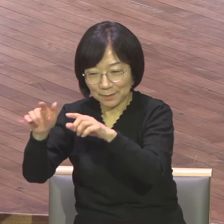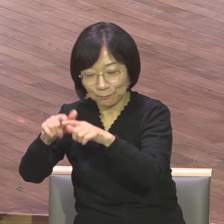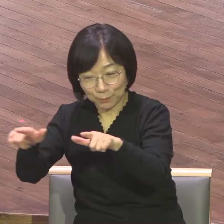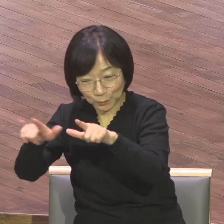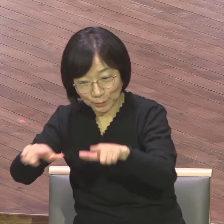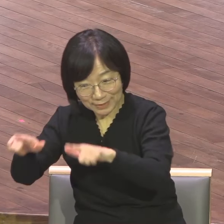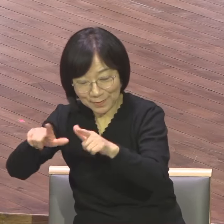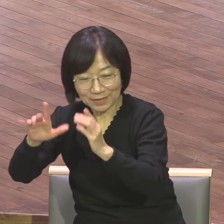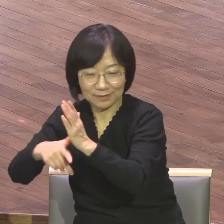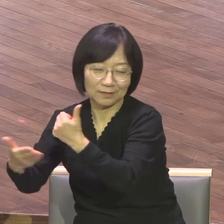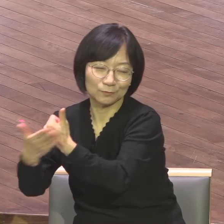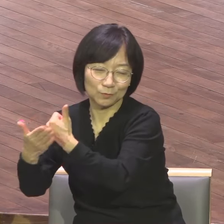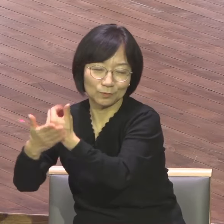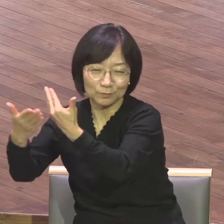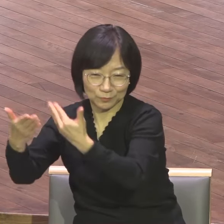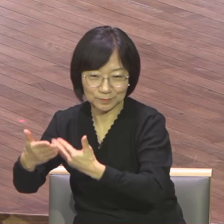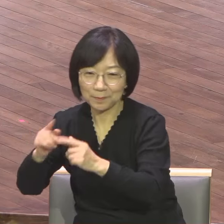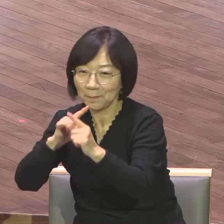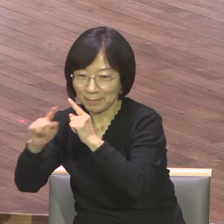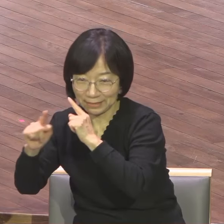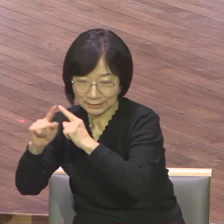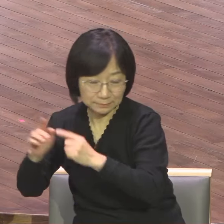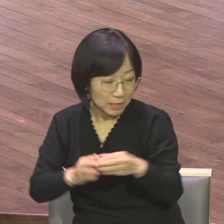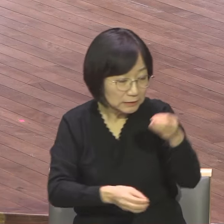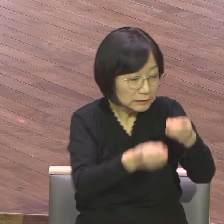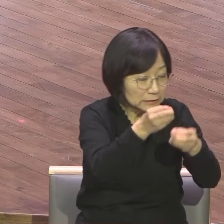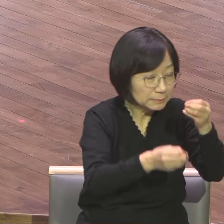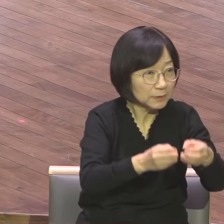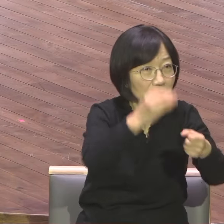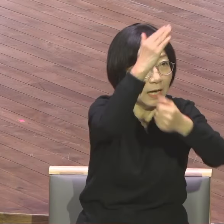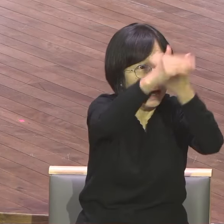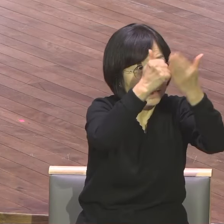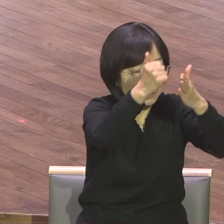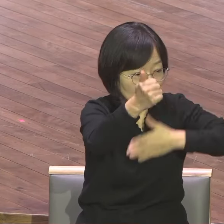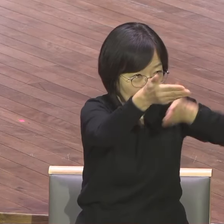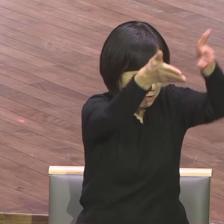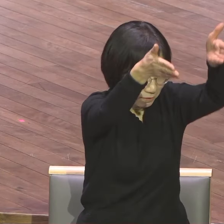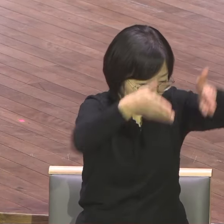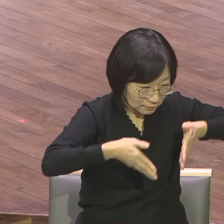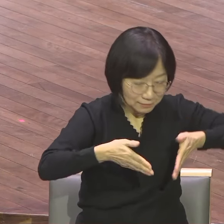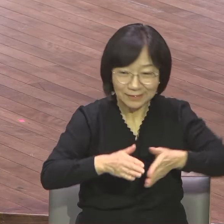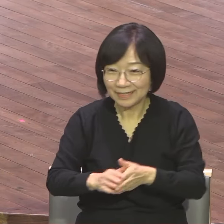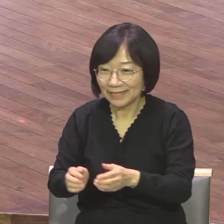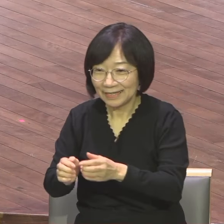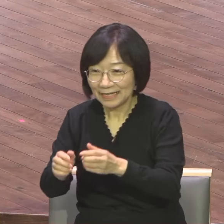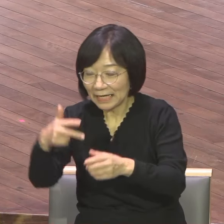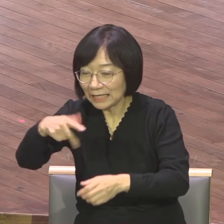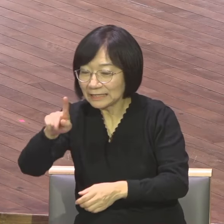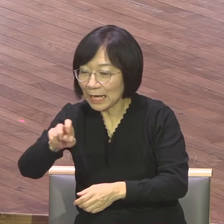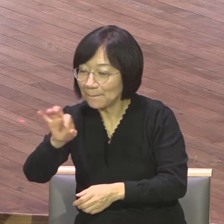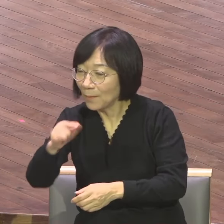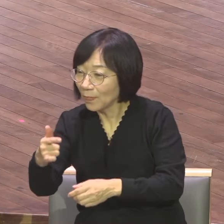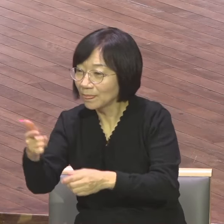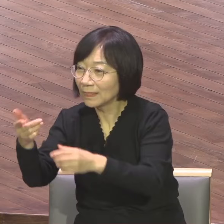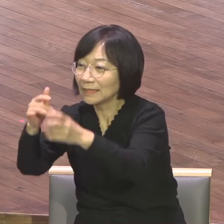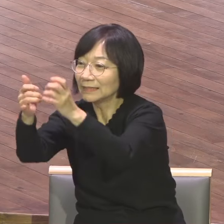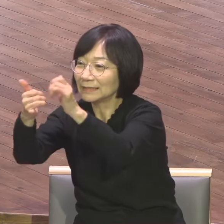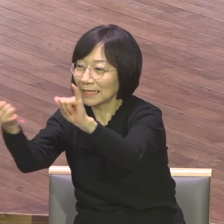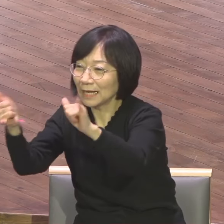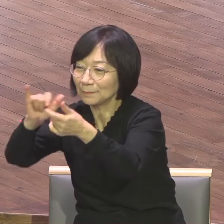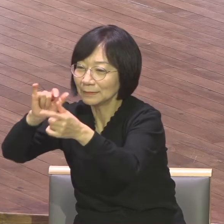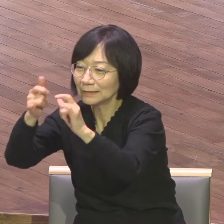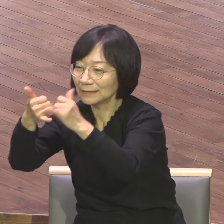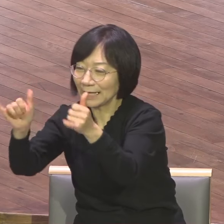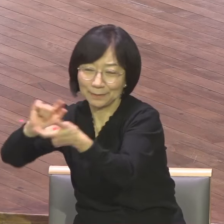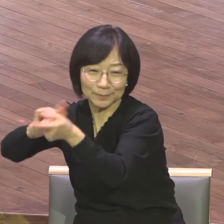도와준다. 시편은 하나님과 관계, 잠언은 사람과의 관계에서 성공하도록 그렇게 가르쳐준